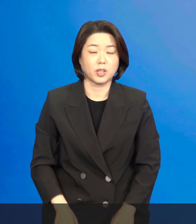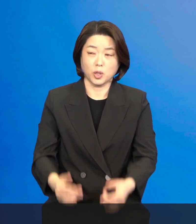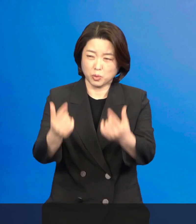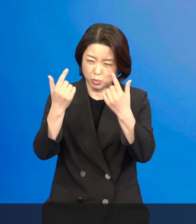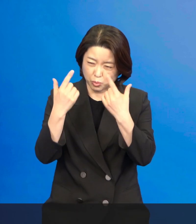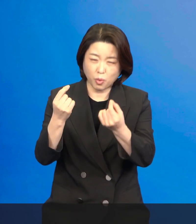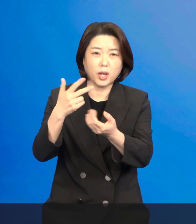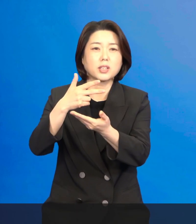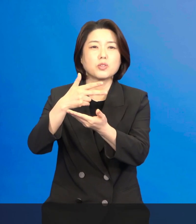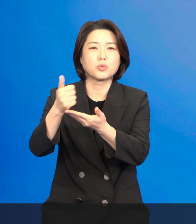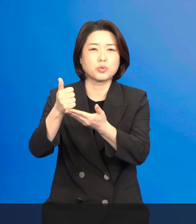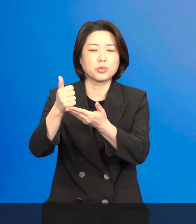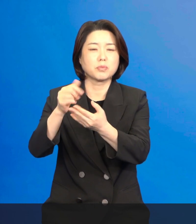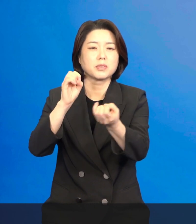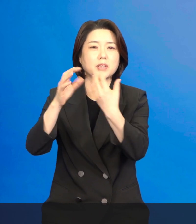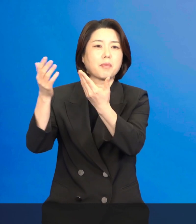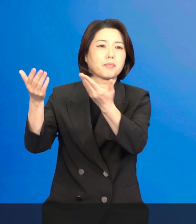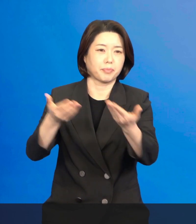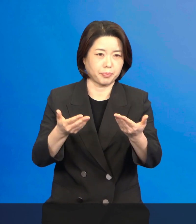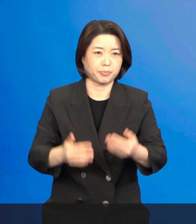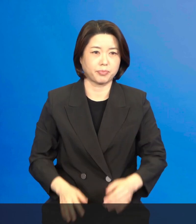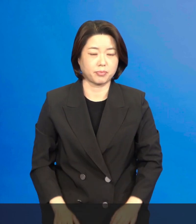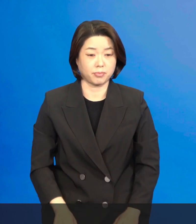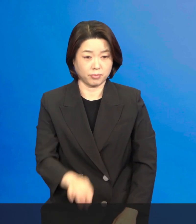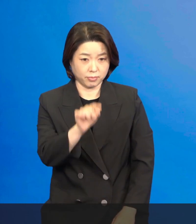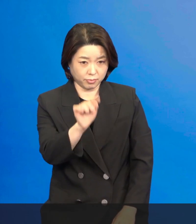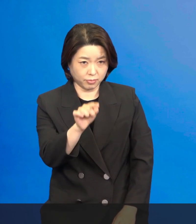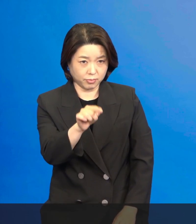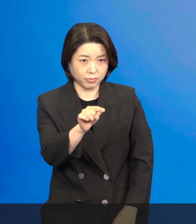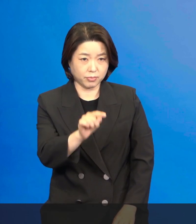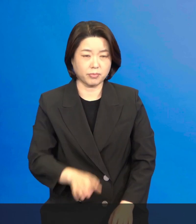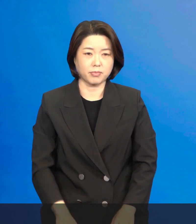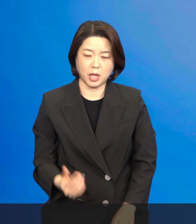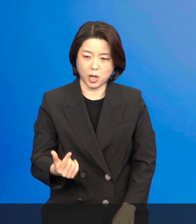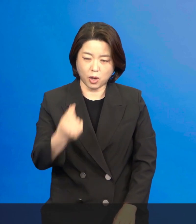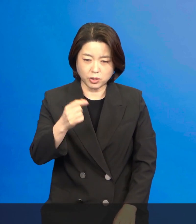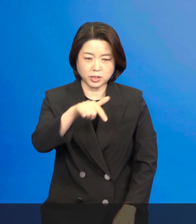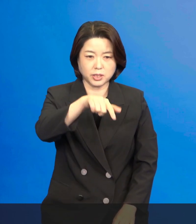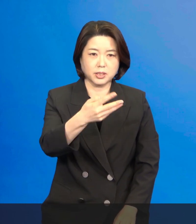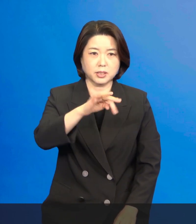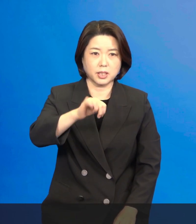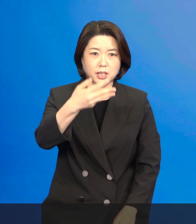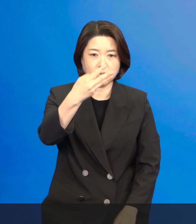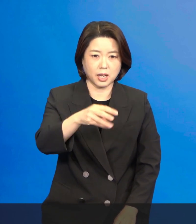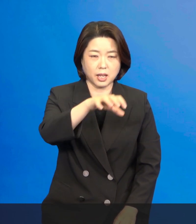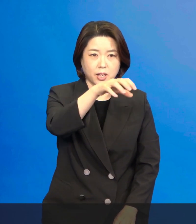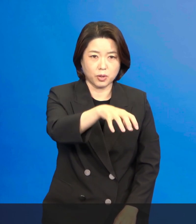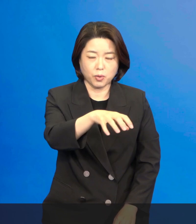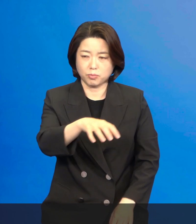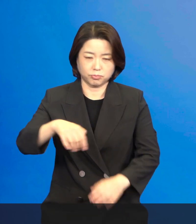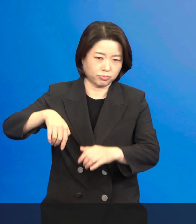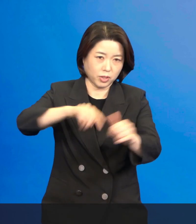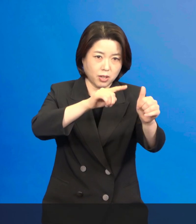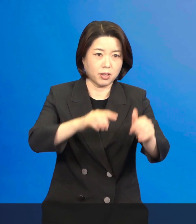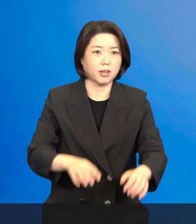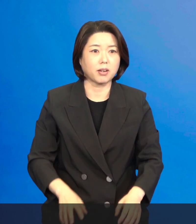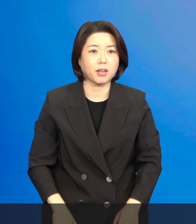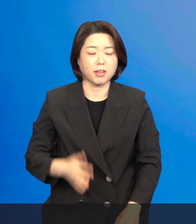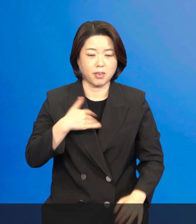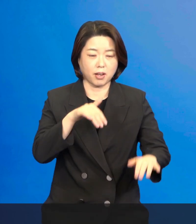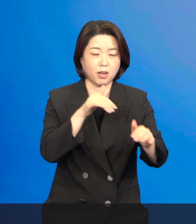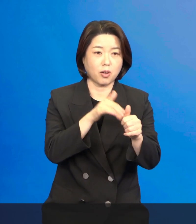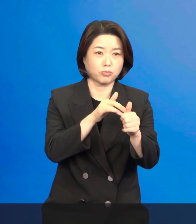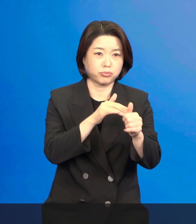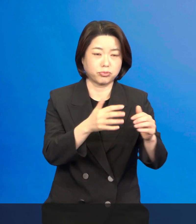그런데도 주님께서는 똑같이 대답하셨다. 너는 어서 그일라로 가거라. 내가 블레셋